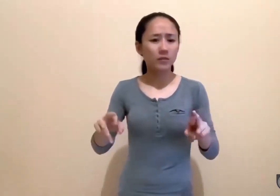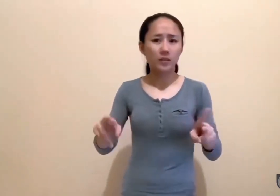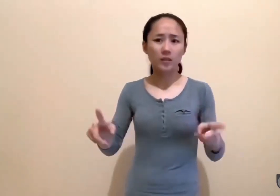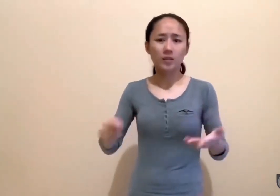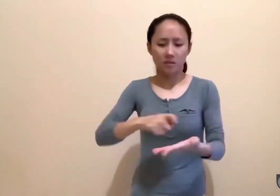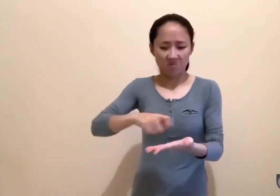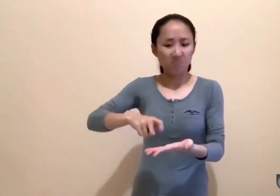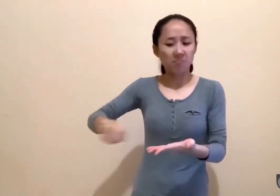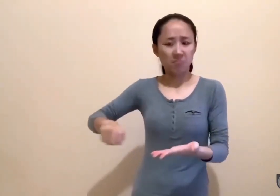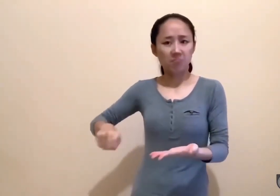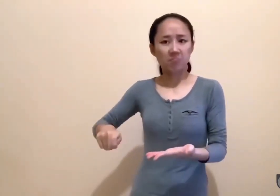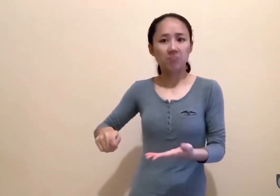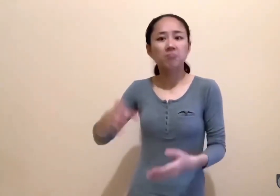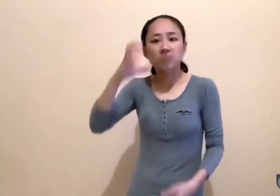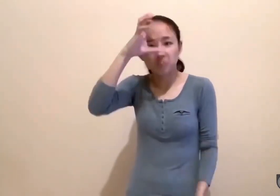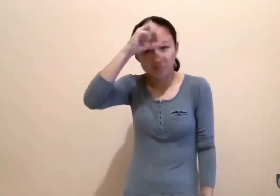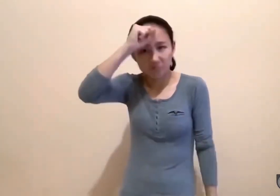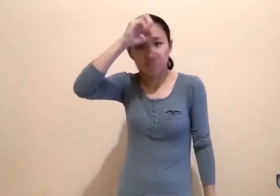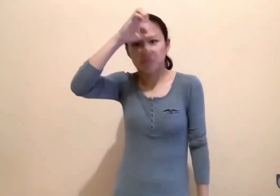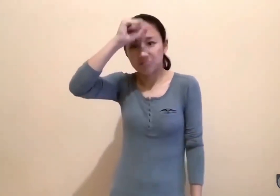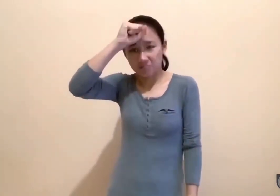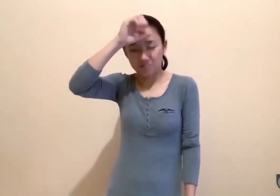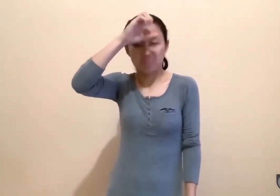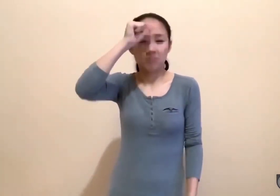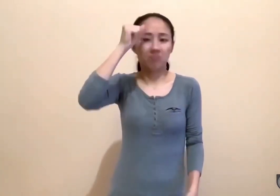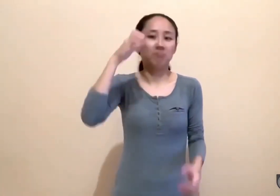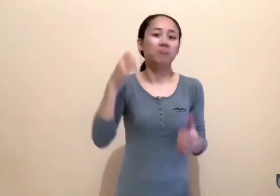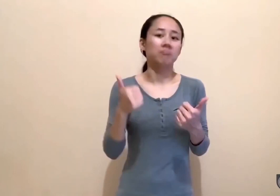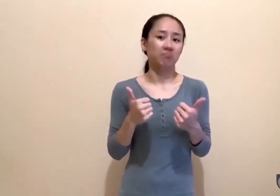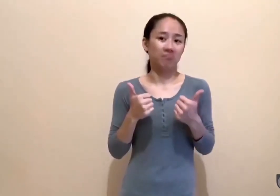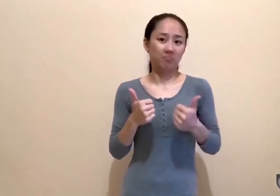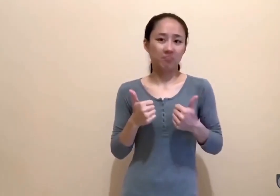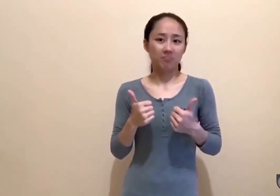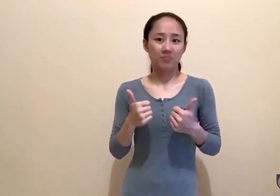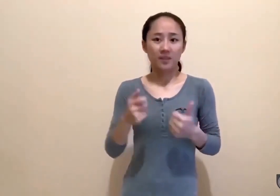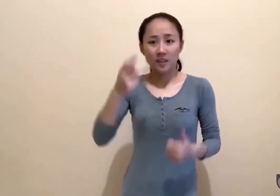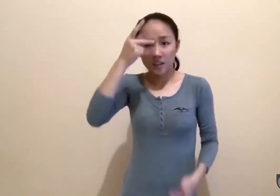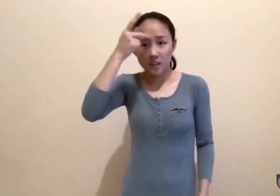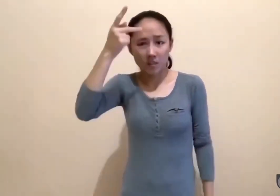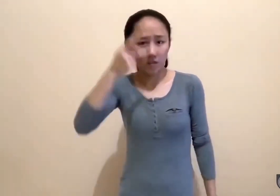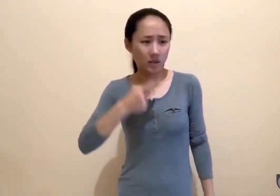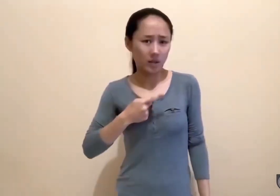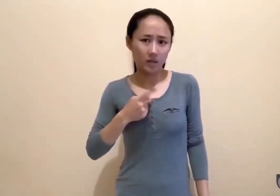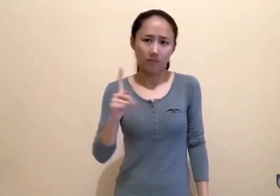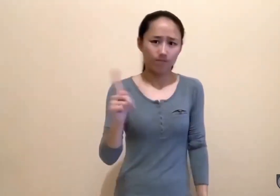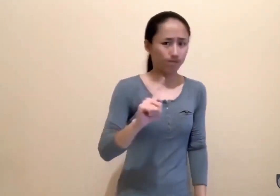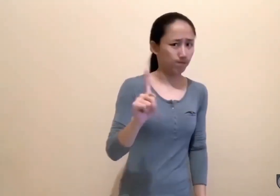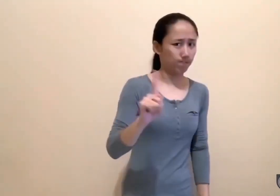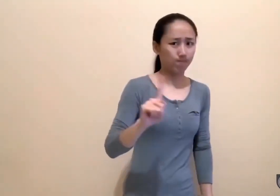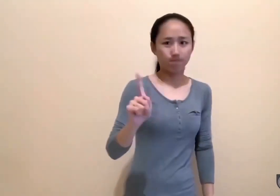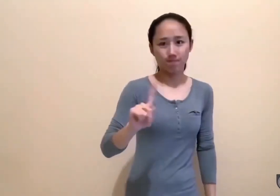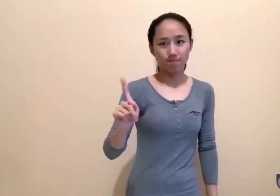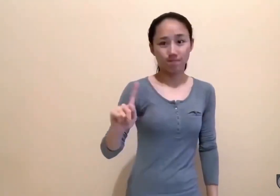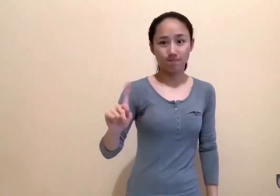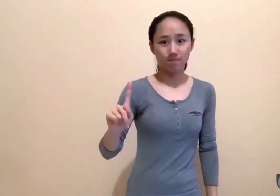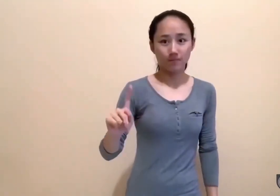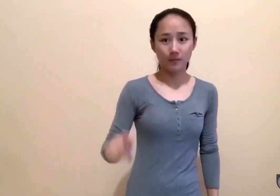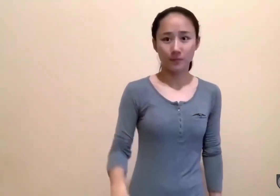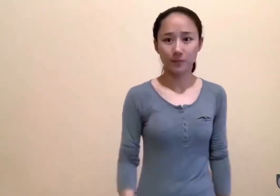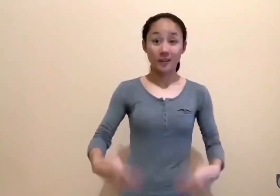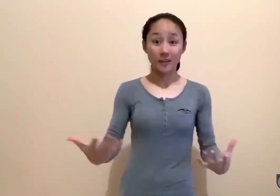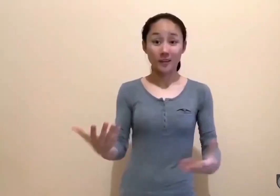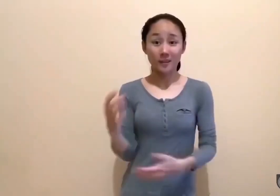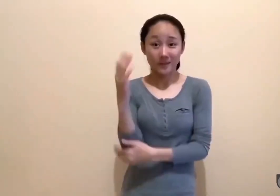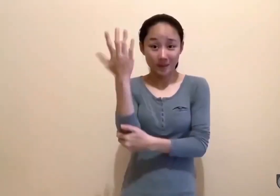que ela precisava respeitar isso. Ela não podia mais ser malvada e tão egoísta com os outros